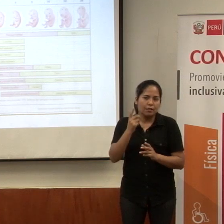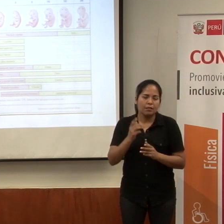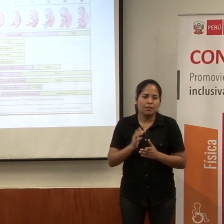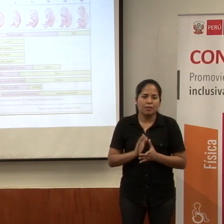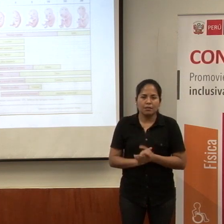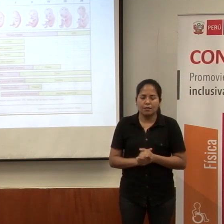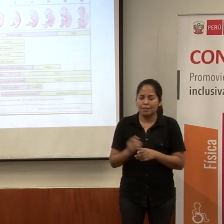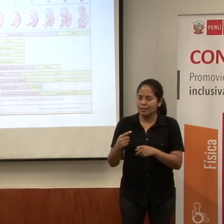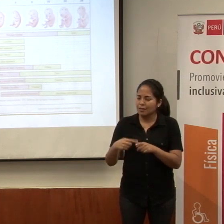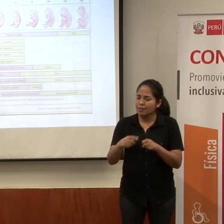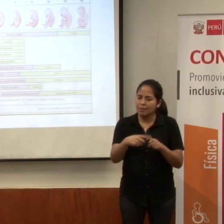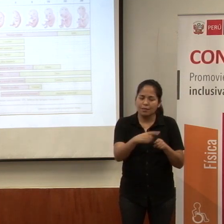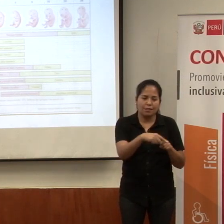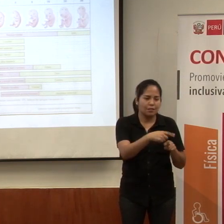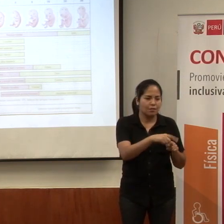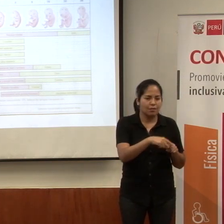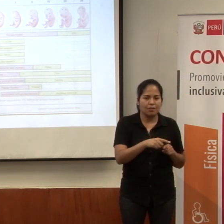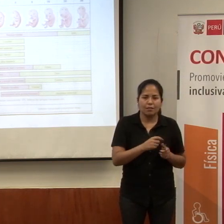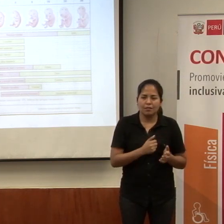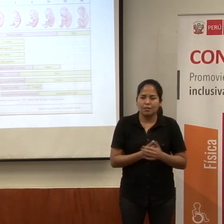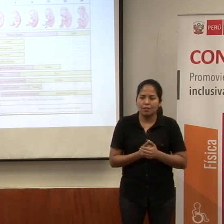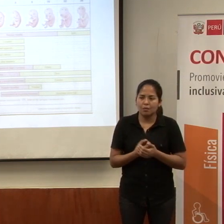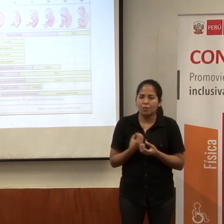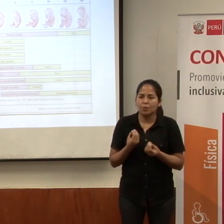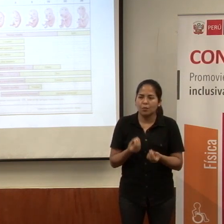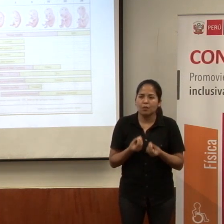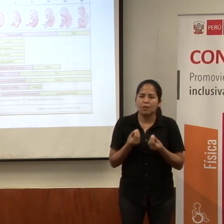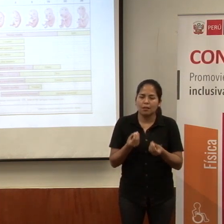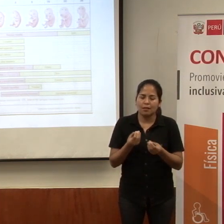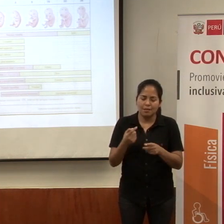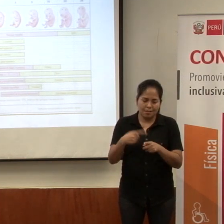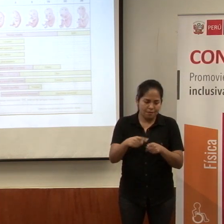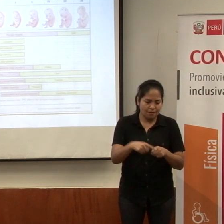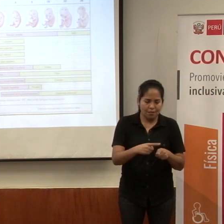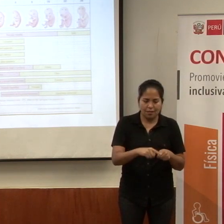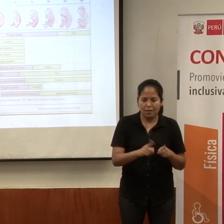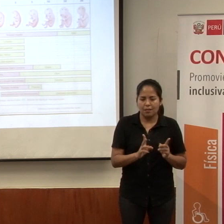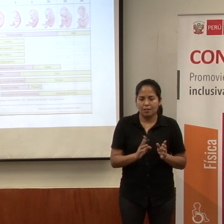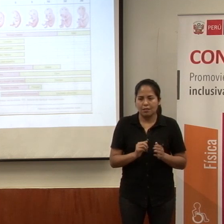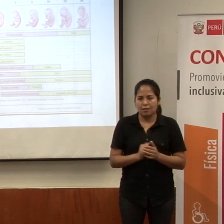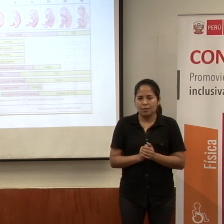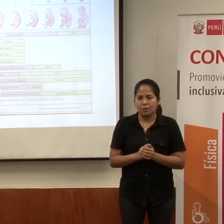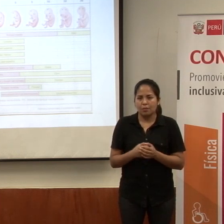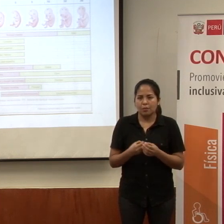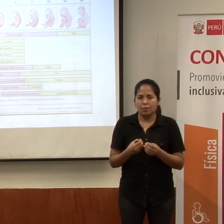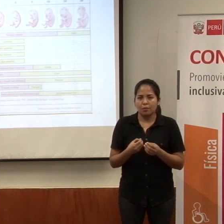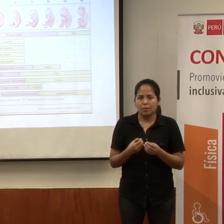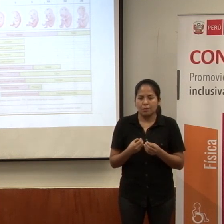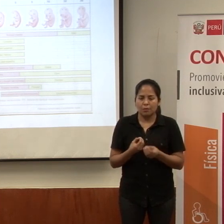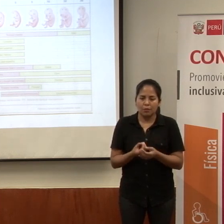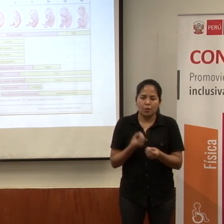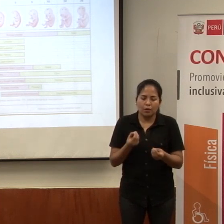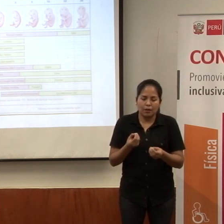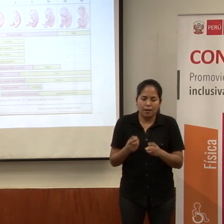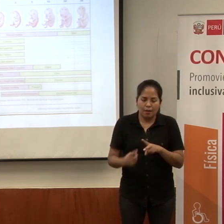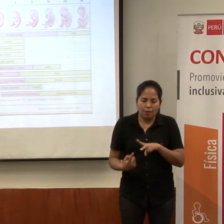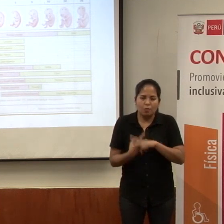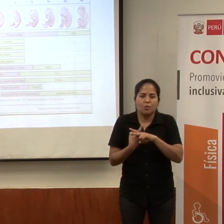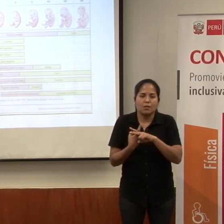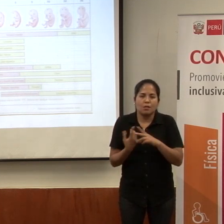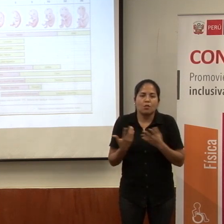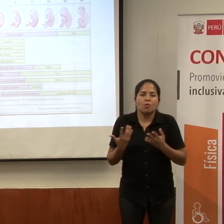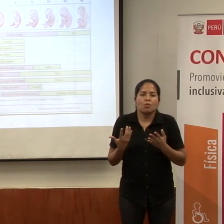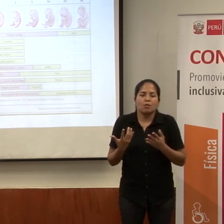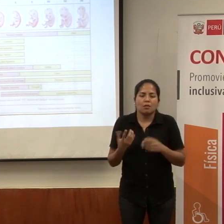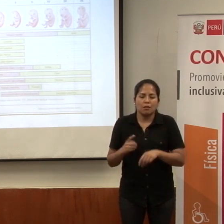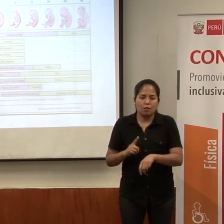Son diferentes, la explicación de por qué hay determinado tipo de lesiones tiene que ver con que la noxa, con el daño, con el problema, en